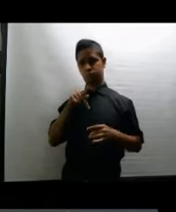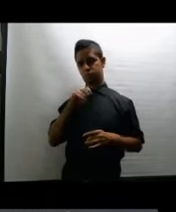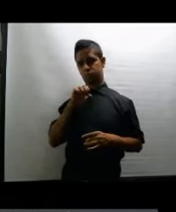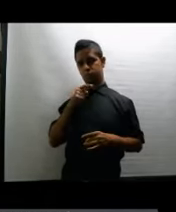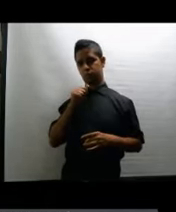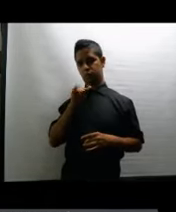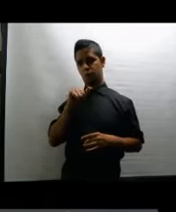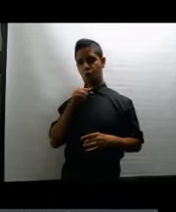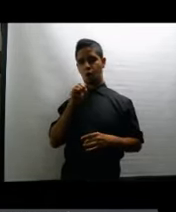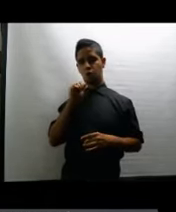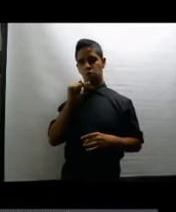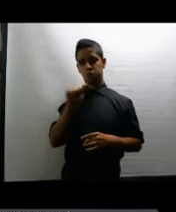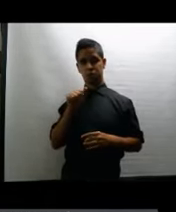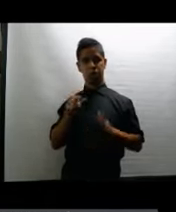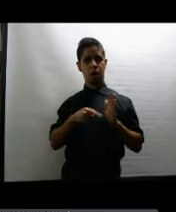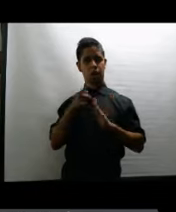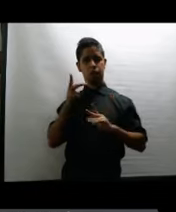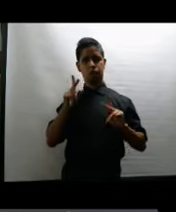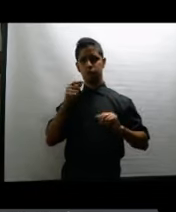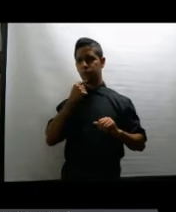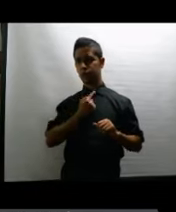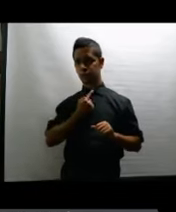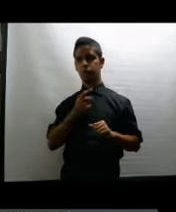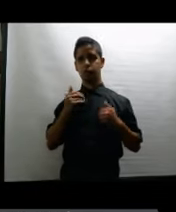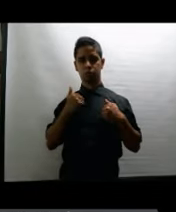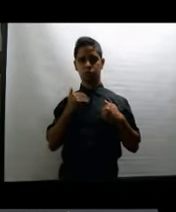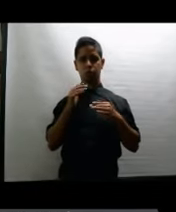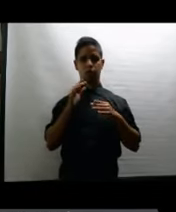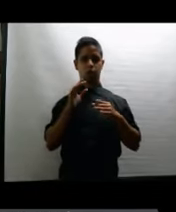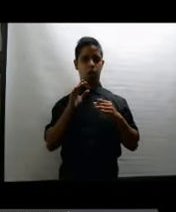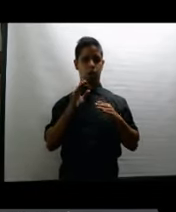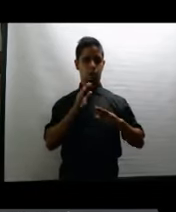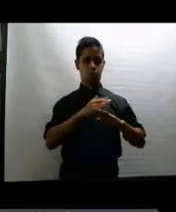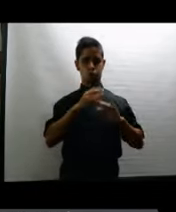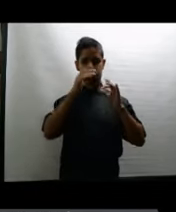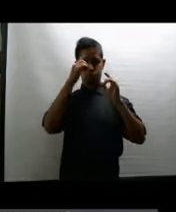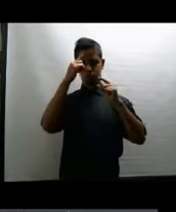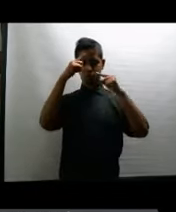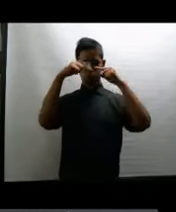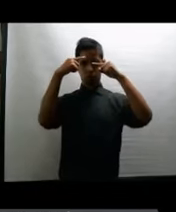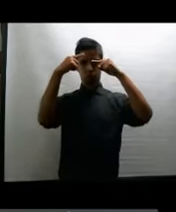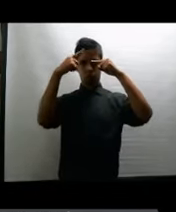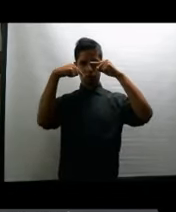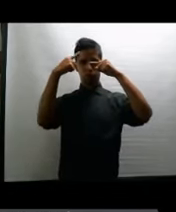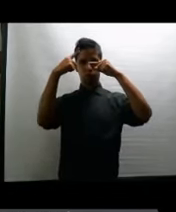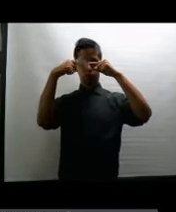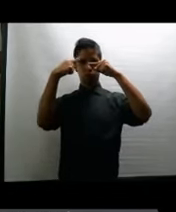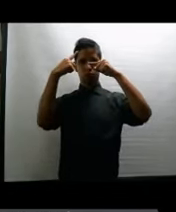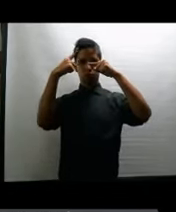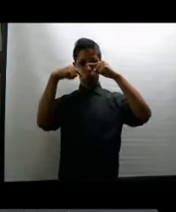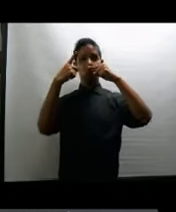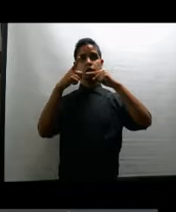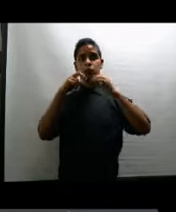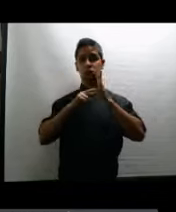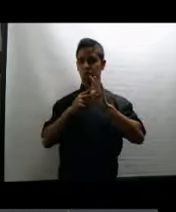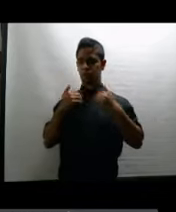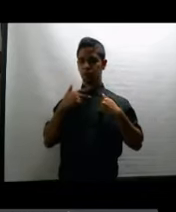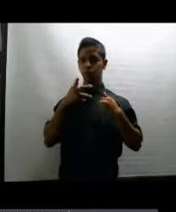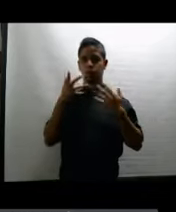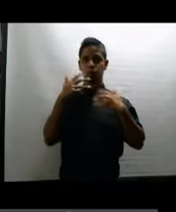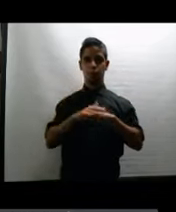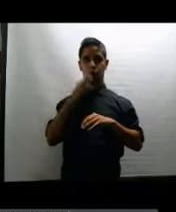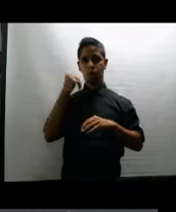gente y a veces la gente me dice, pero Dios mío, tengo esto pegado, lo estoy repitiendo, y sé yo. Así que tiene esa combinación, porque pasa que a mí